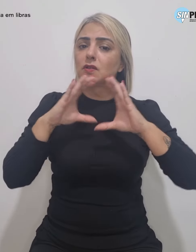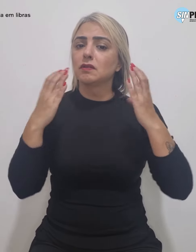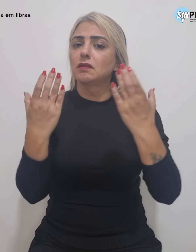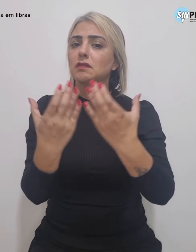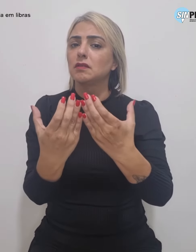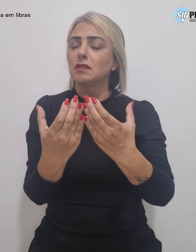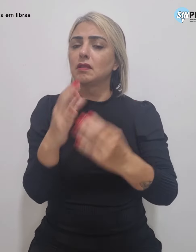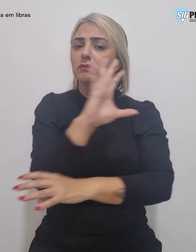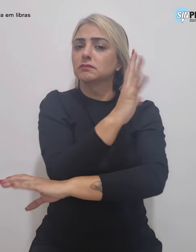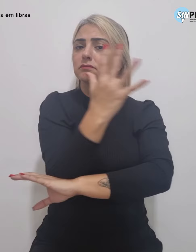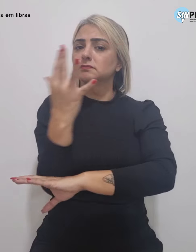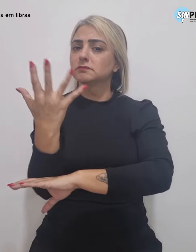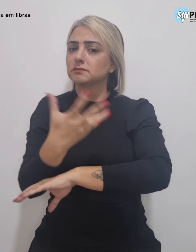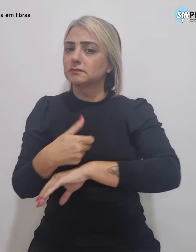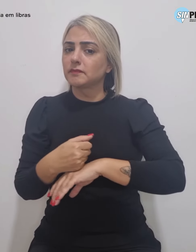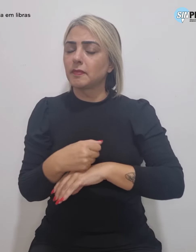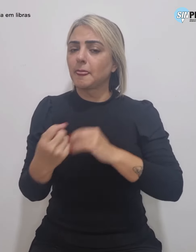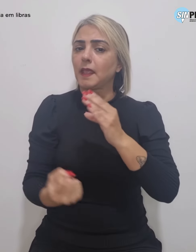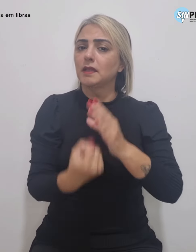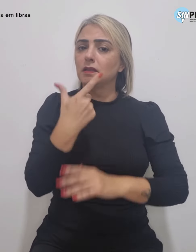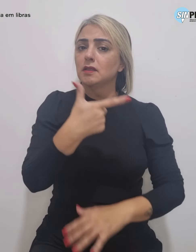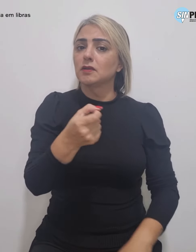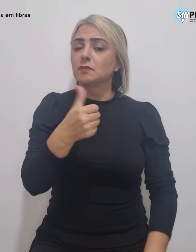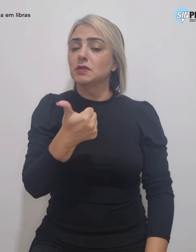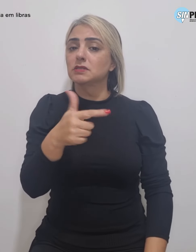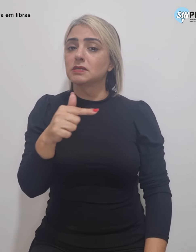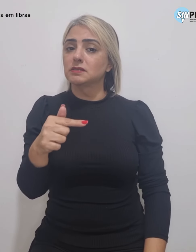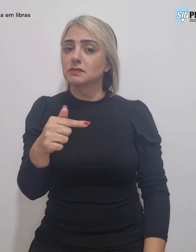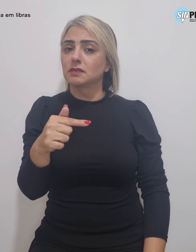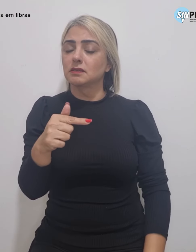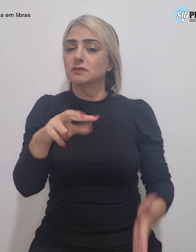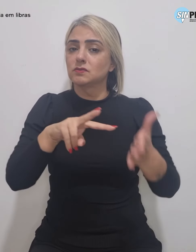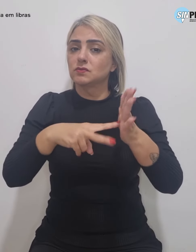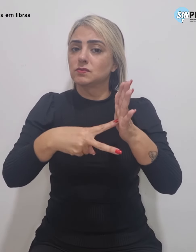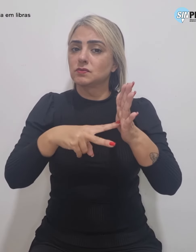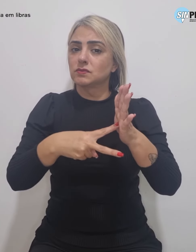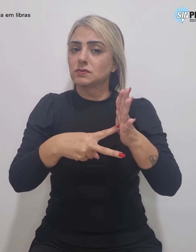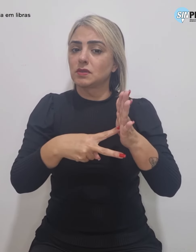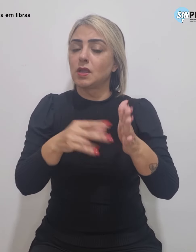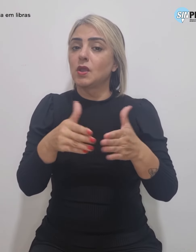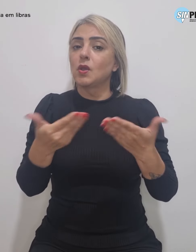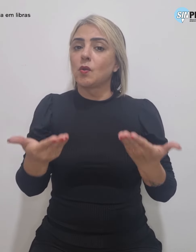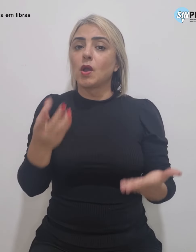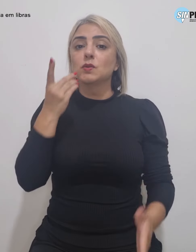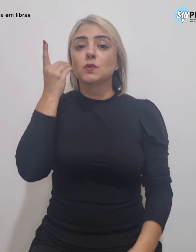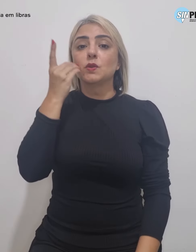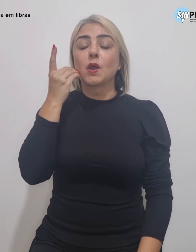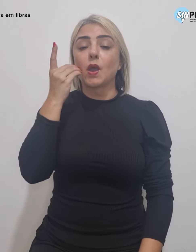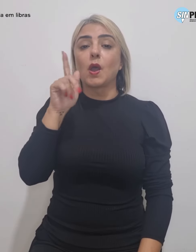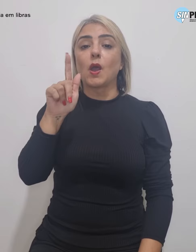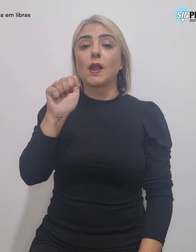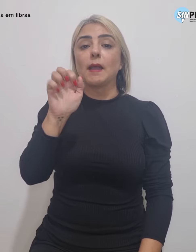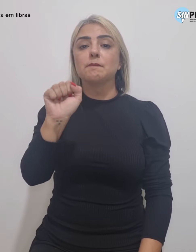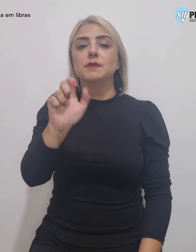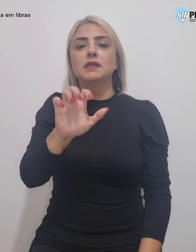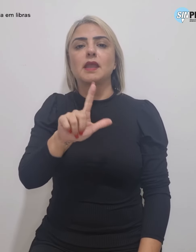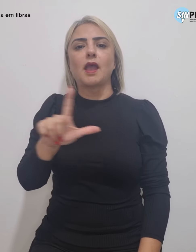Meio Ambiente, criado em 2017 no Simpro, quando o deputado Gabriel Magno era diretor.